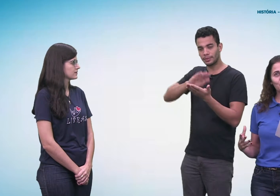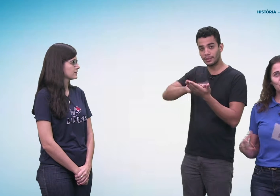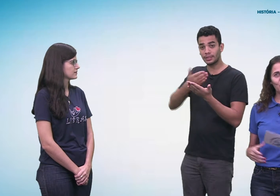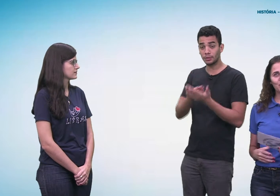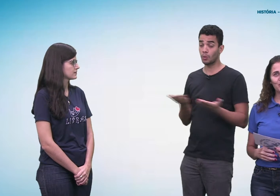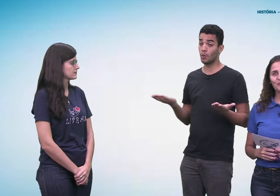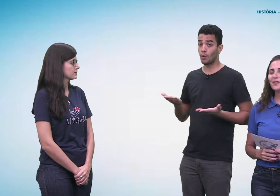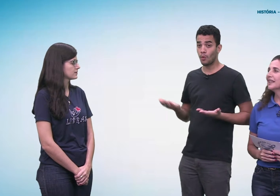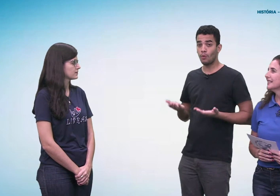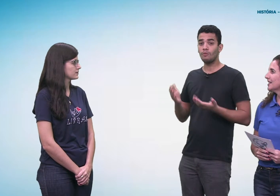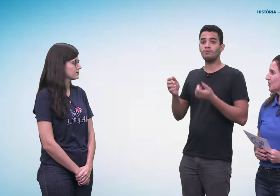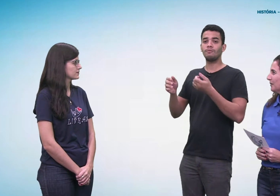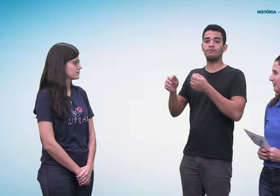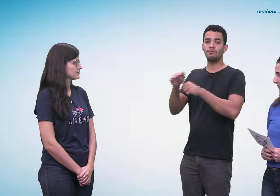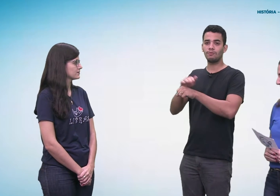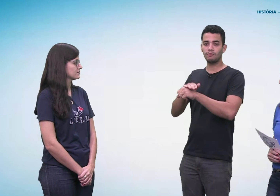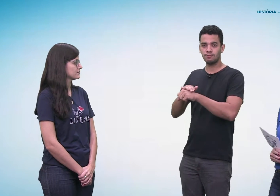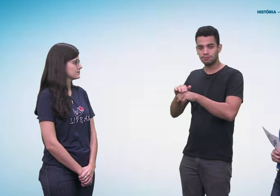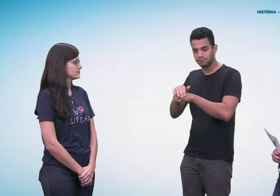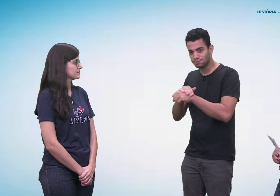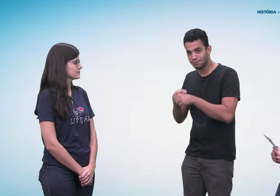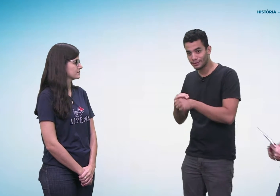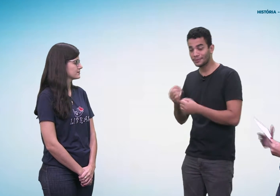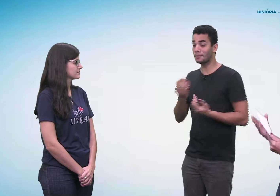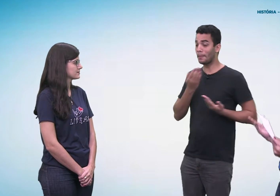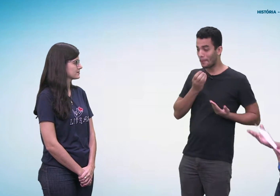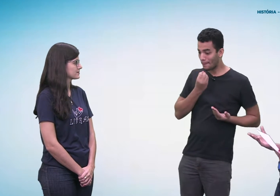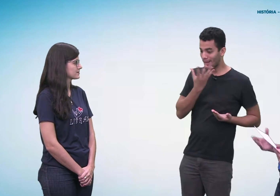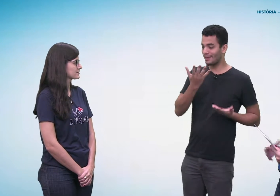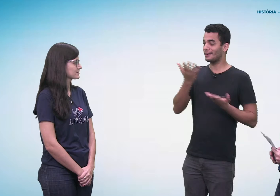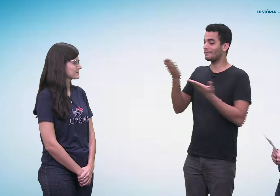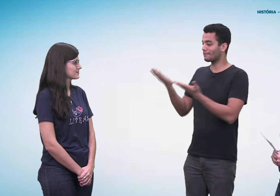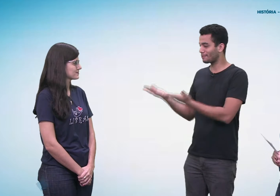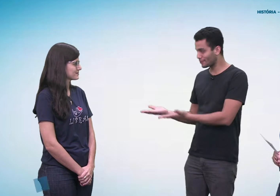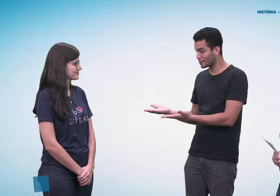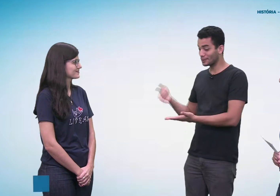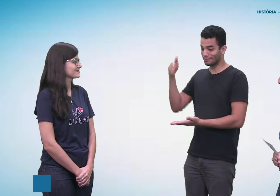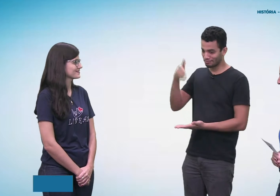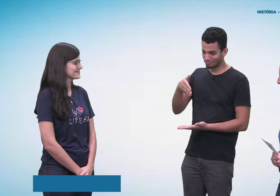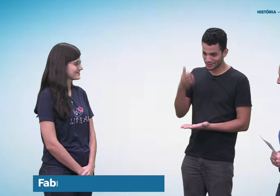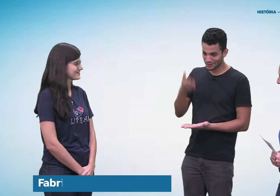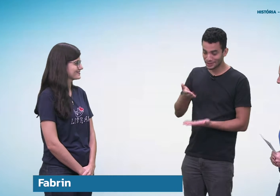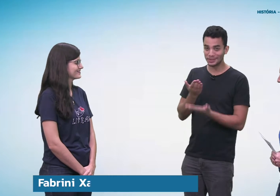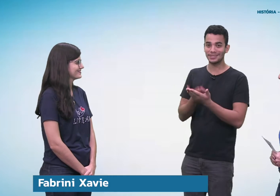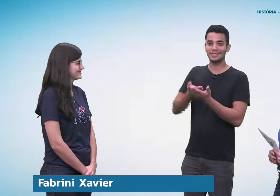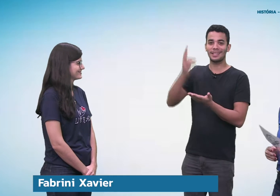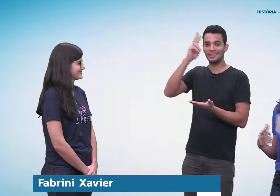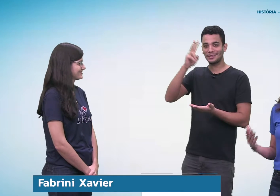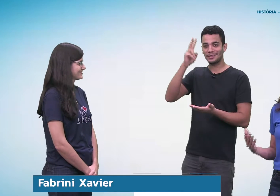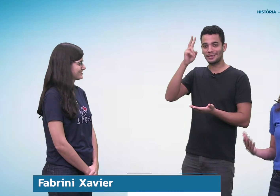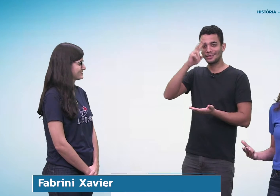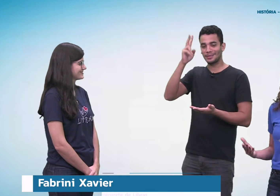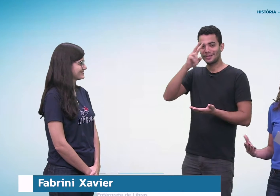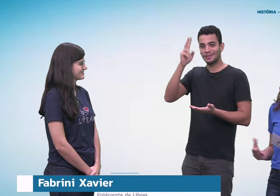assunto hoje. Sejam bem-vindos à nossa aula de História, é um prazer